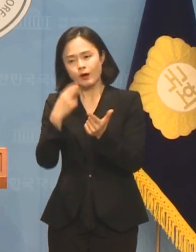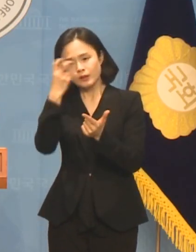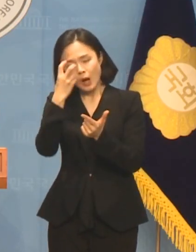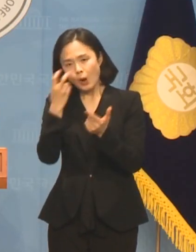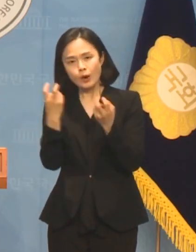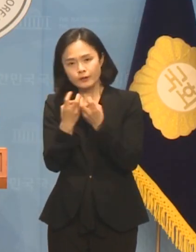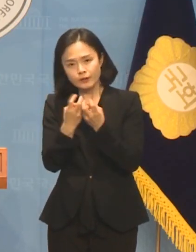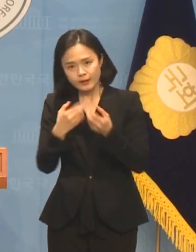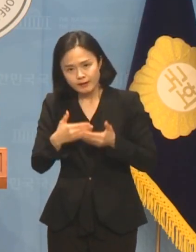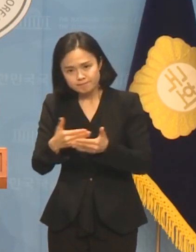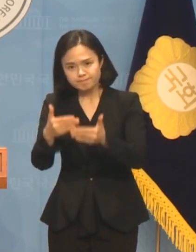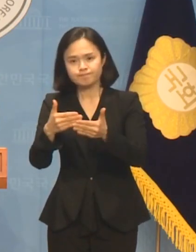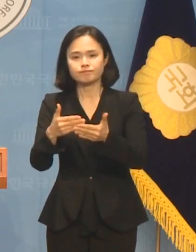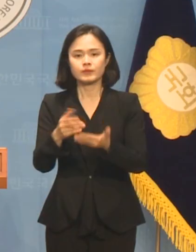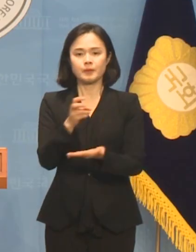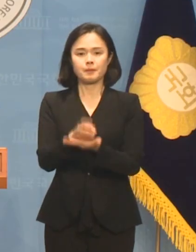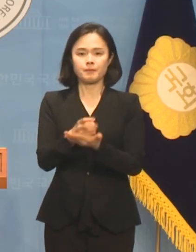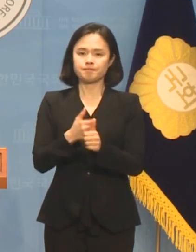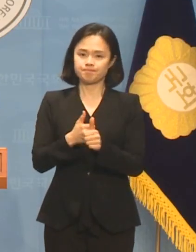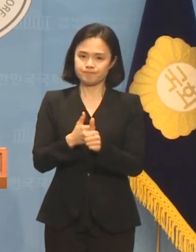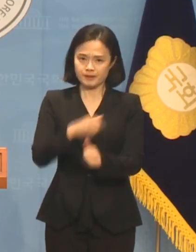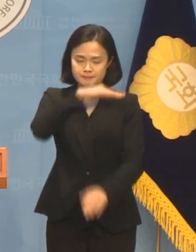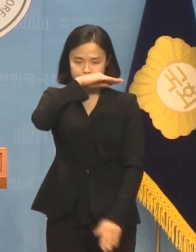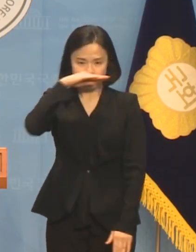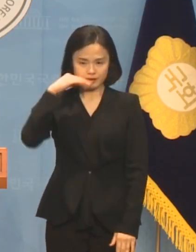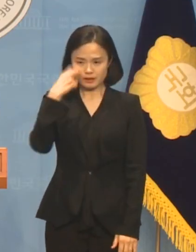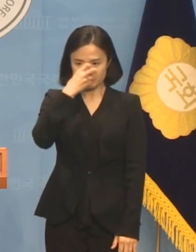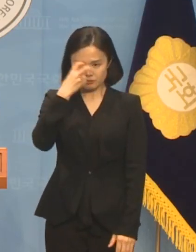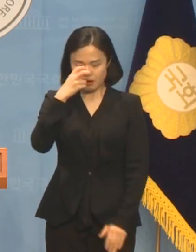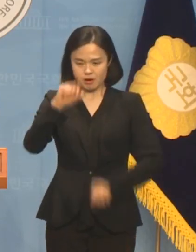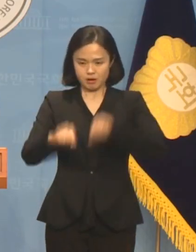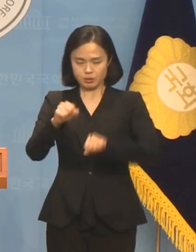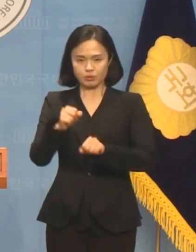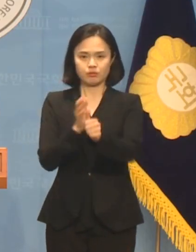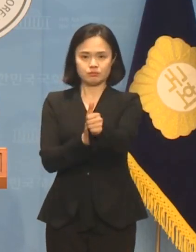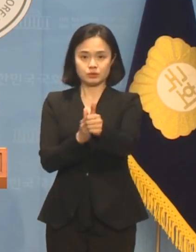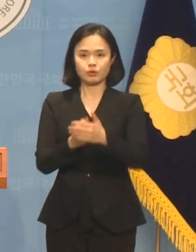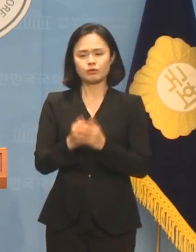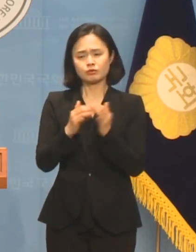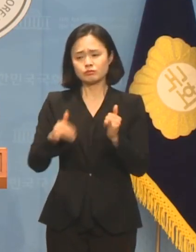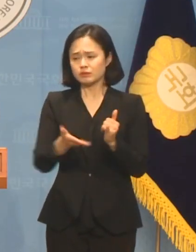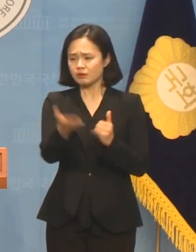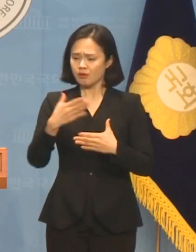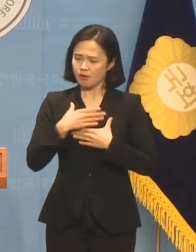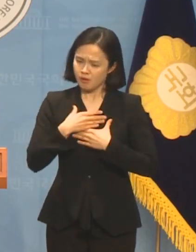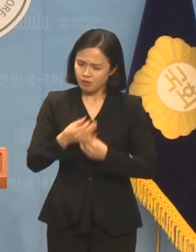공권력을 집행해 주십시오. 국민들을 제발 안심시켜 주십시오.